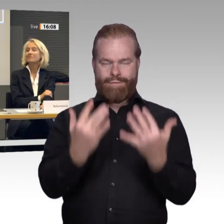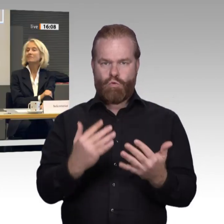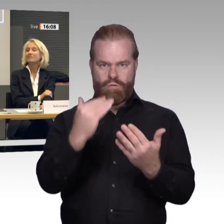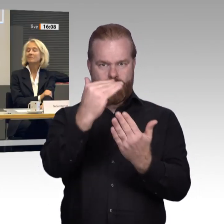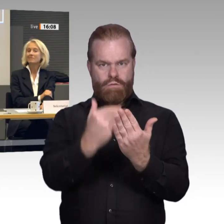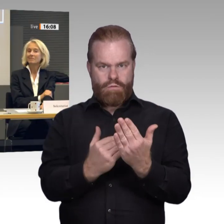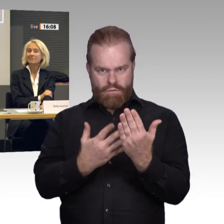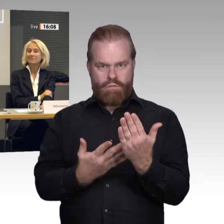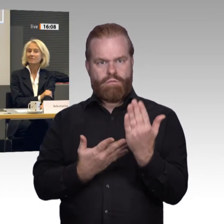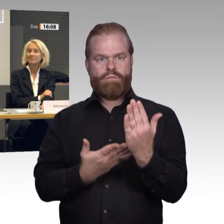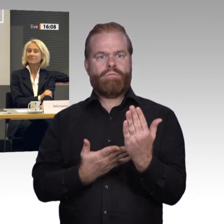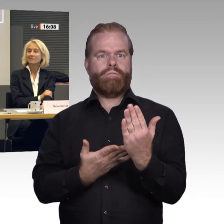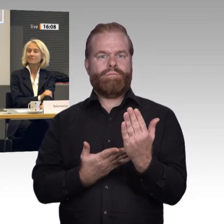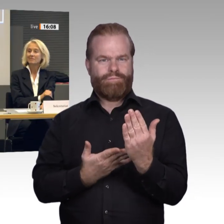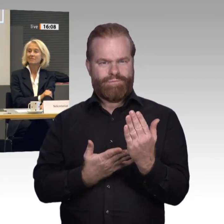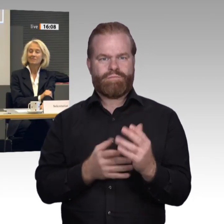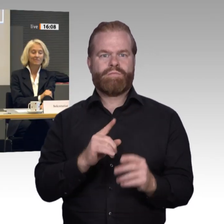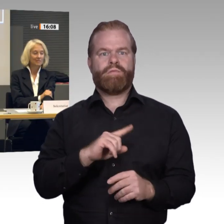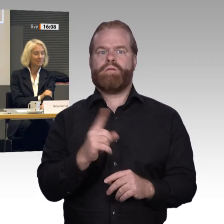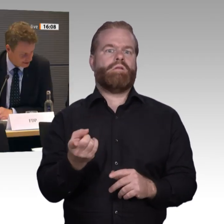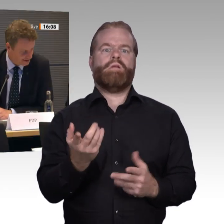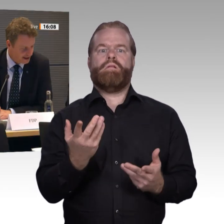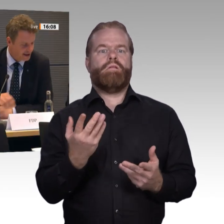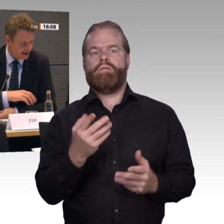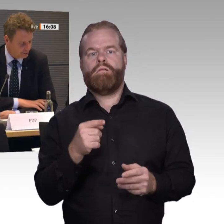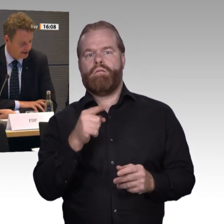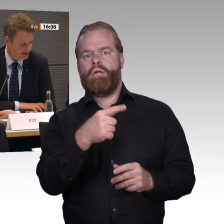Herr Beek, jetzt mal richtig. Ja, herzlichen Dank.